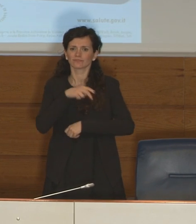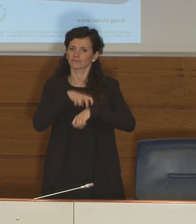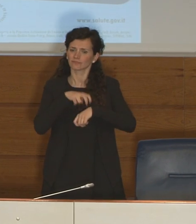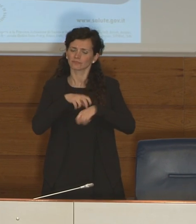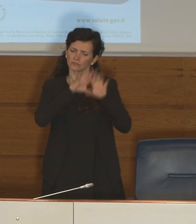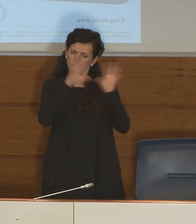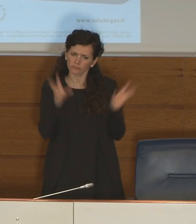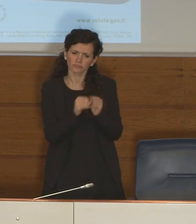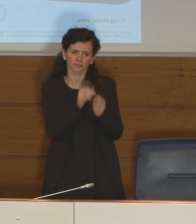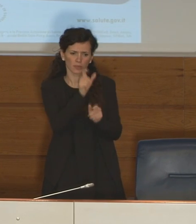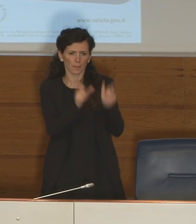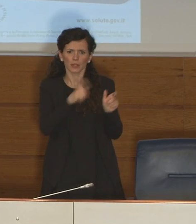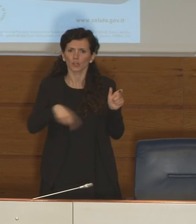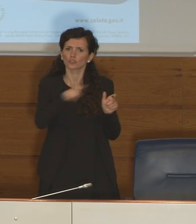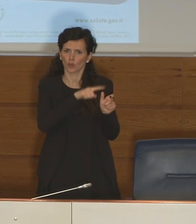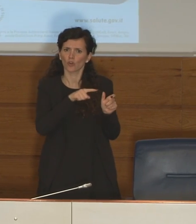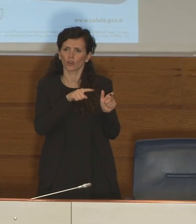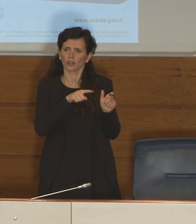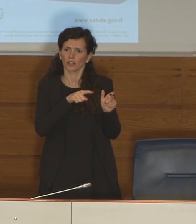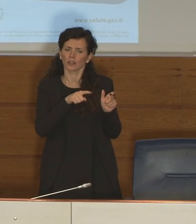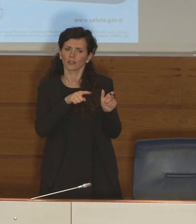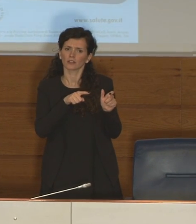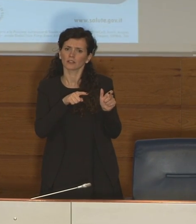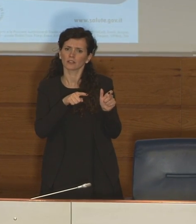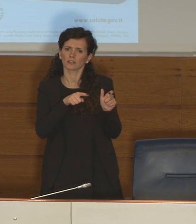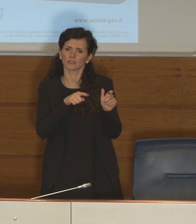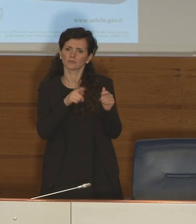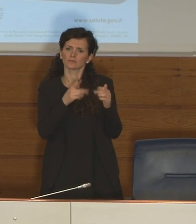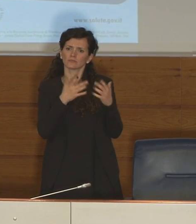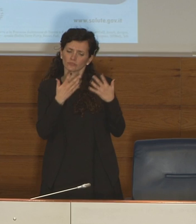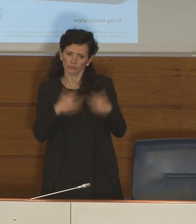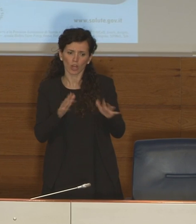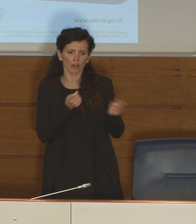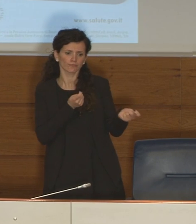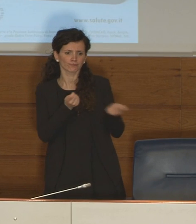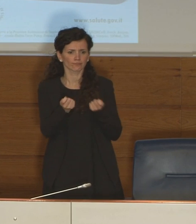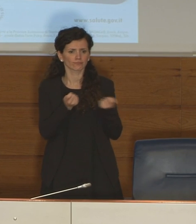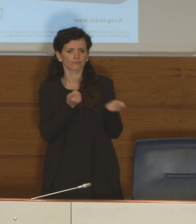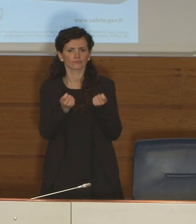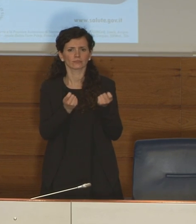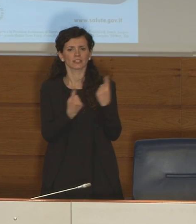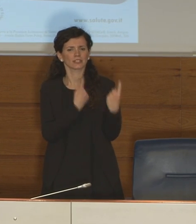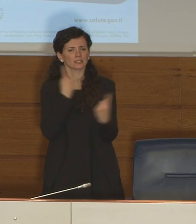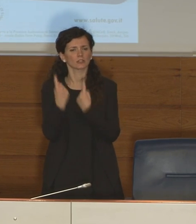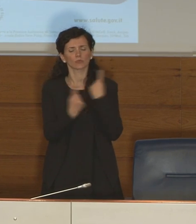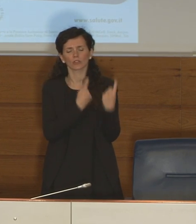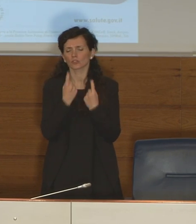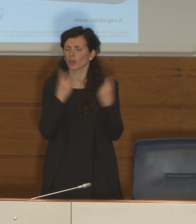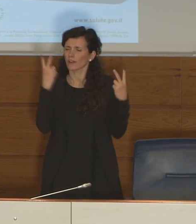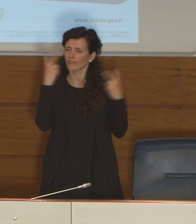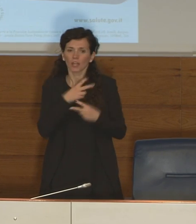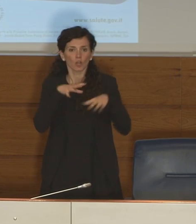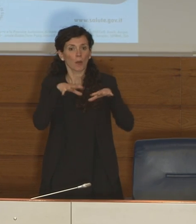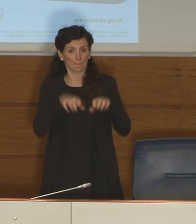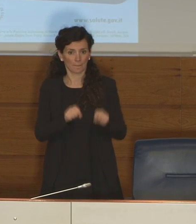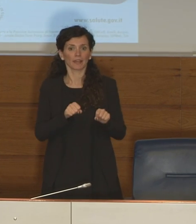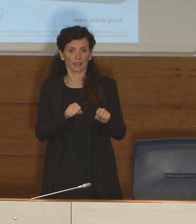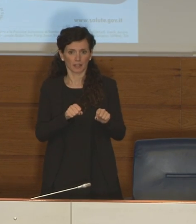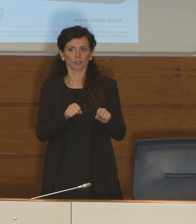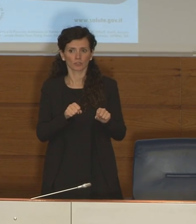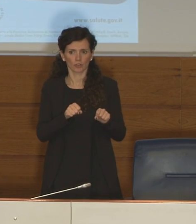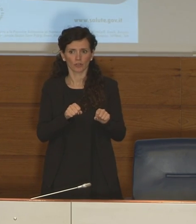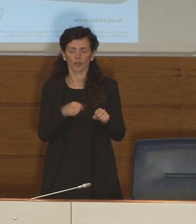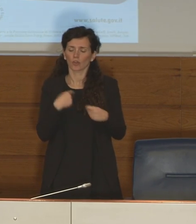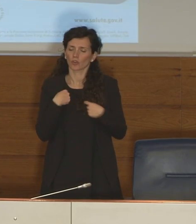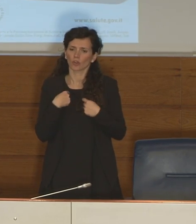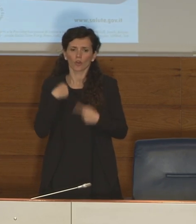in genere che sta gestendo con un grande impegno che